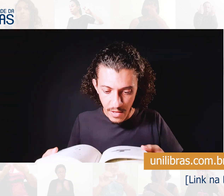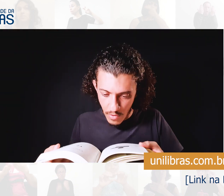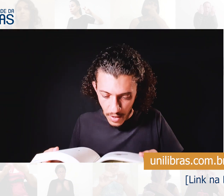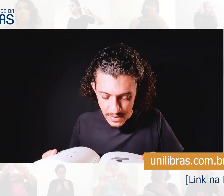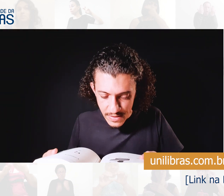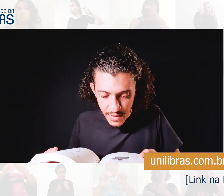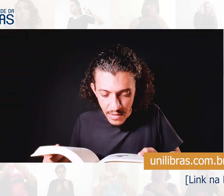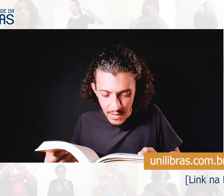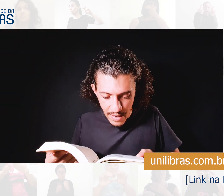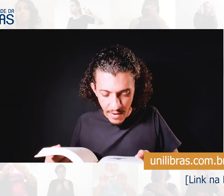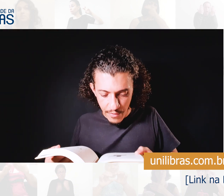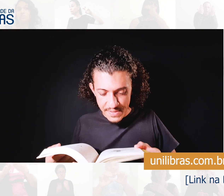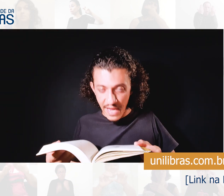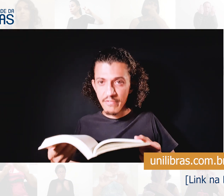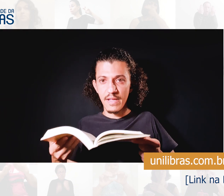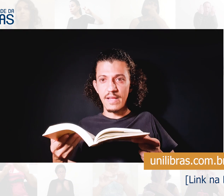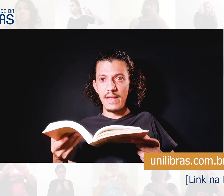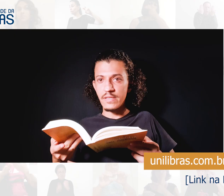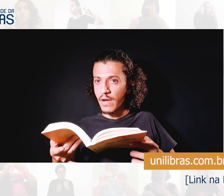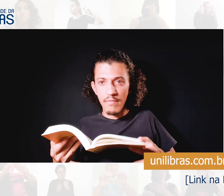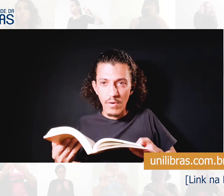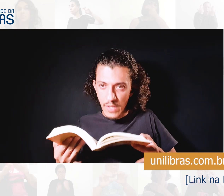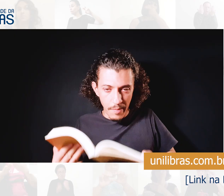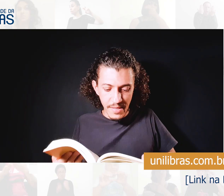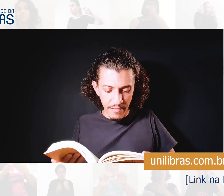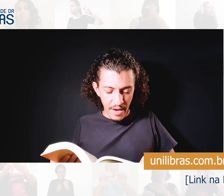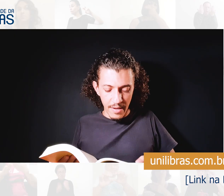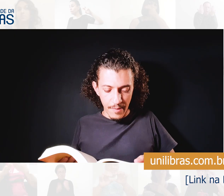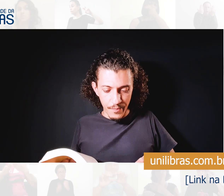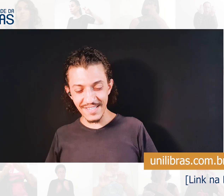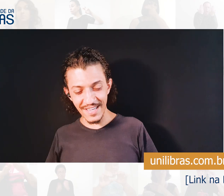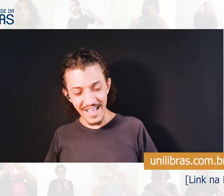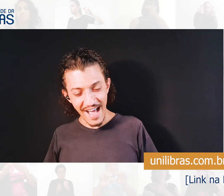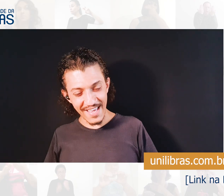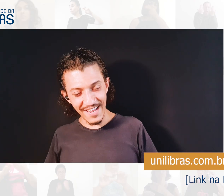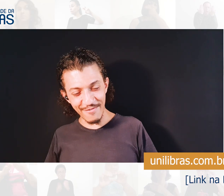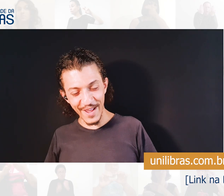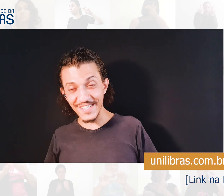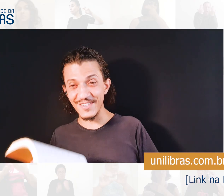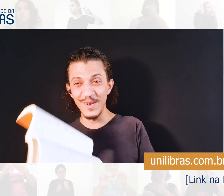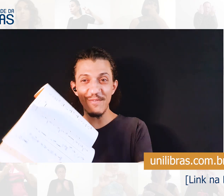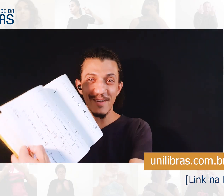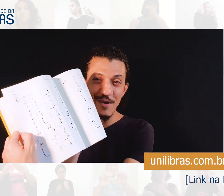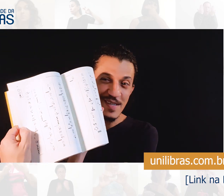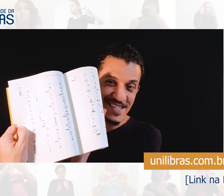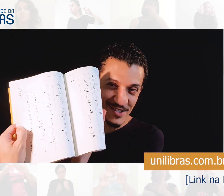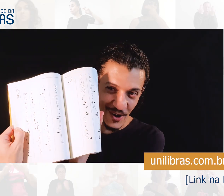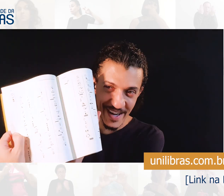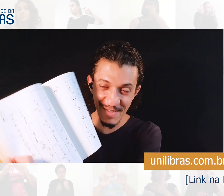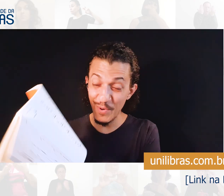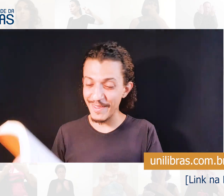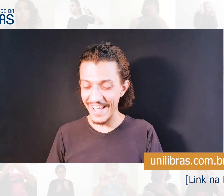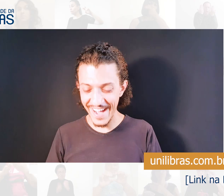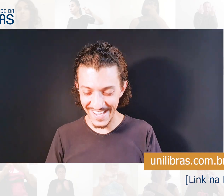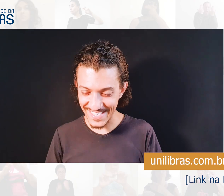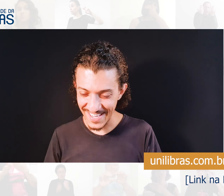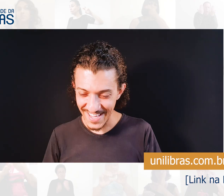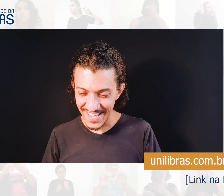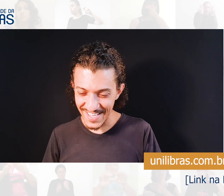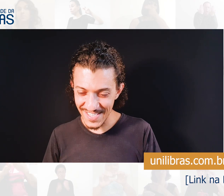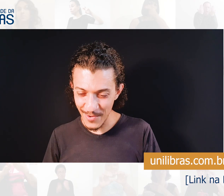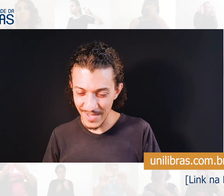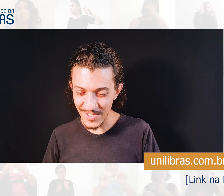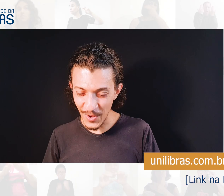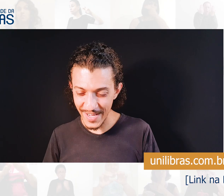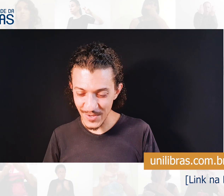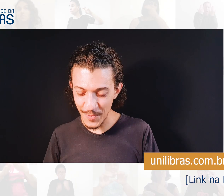pare e olha assim e leia, observa o detalhe. É só observar. E assim, aqui na frente do livro tem umas histórias muito legais,